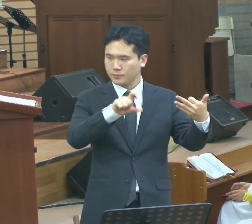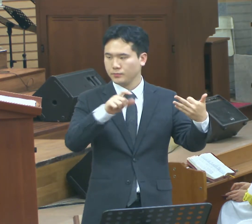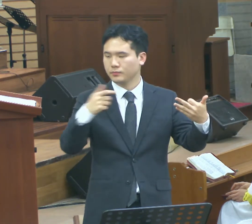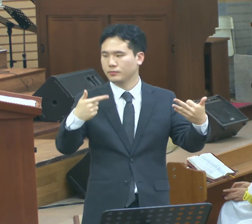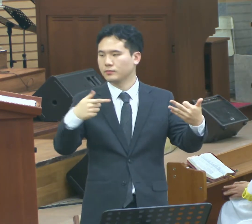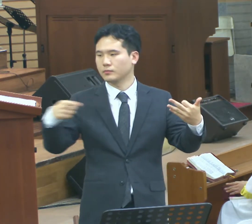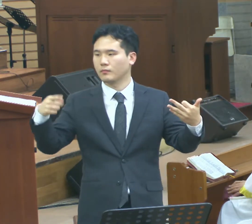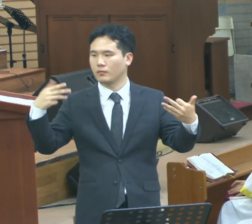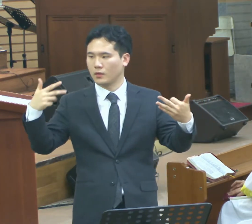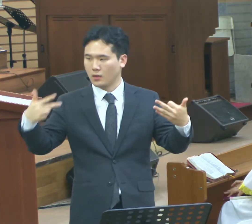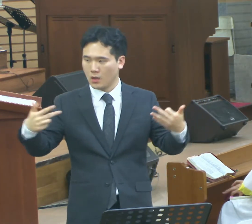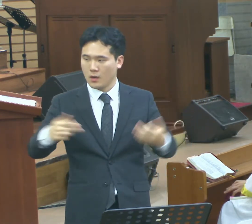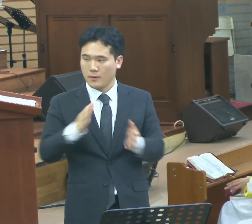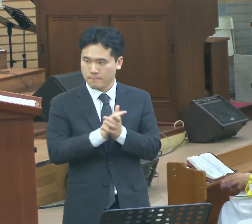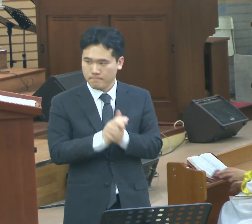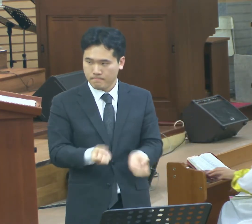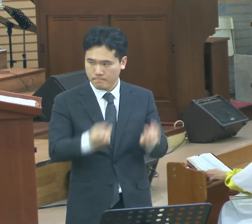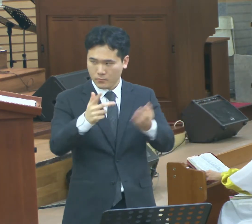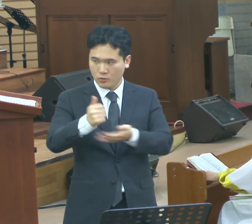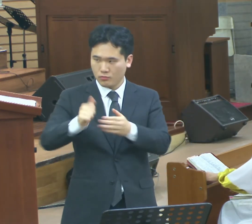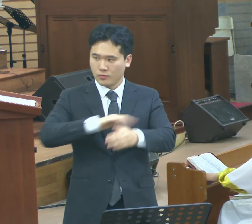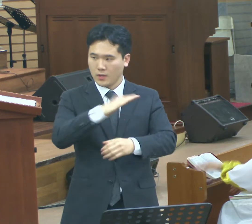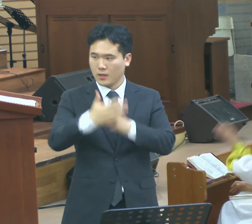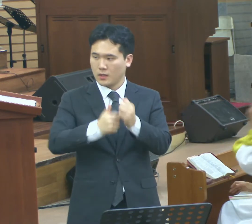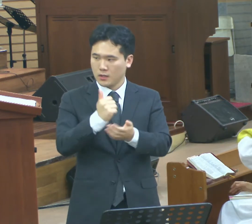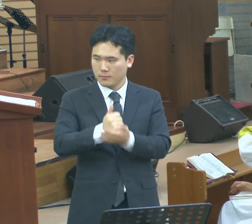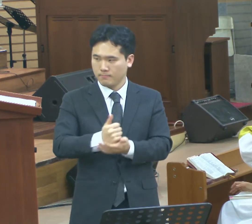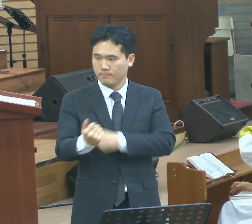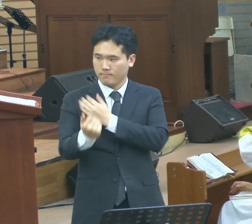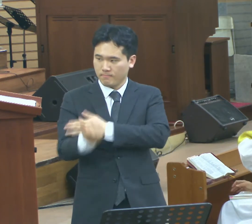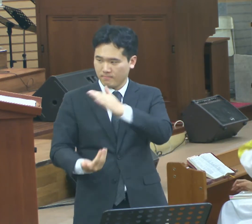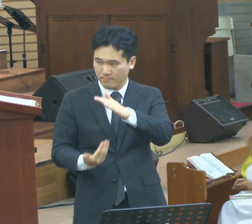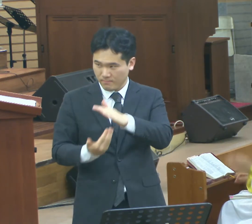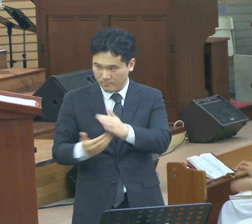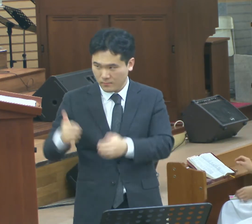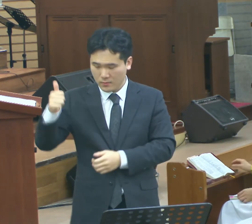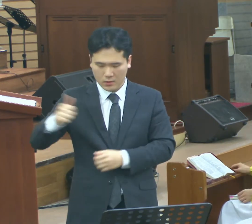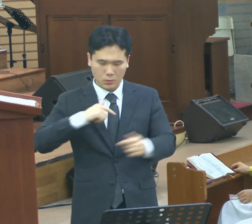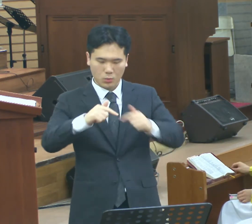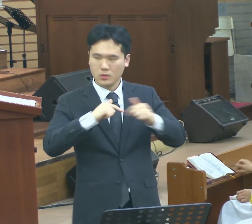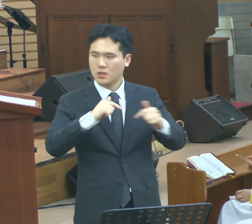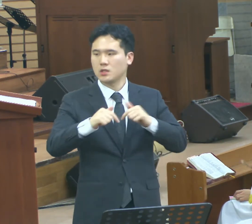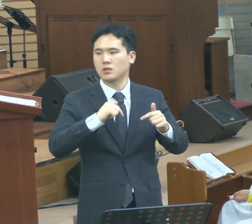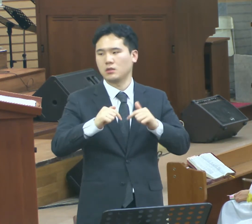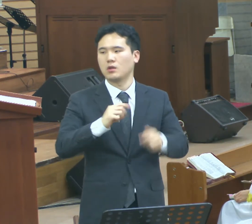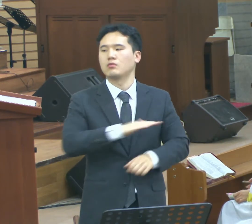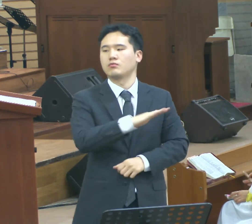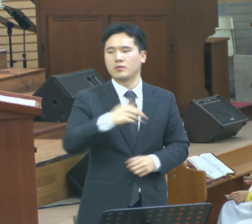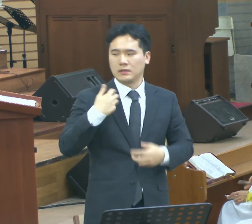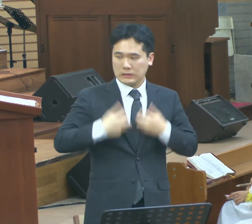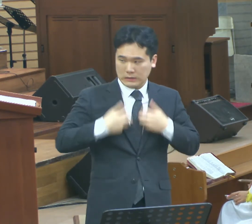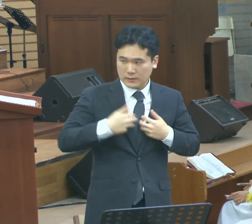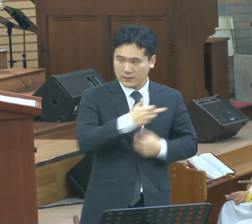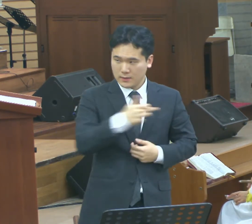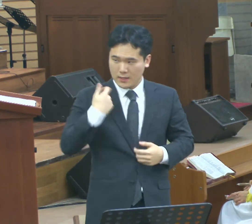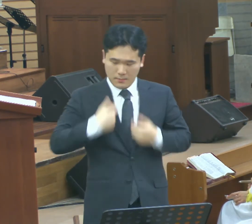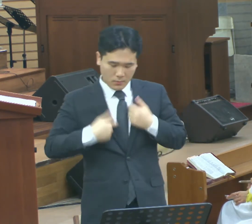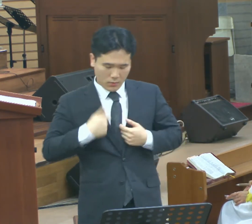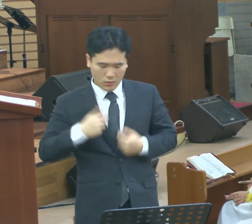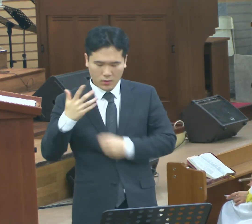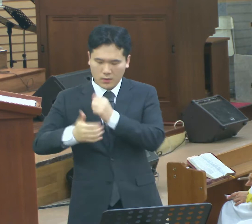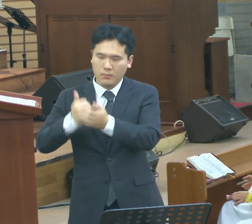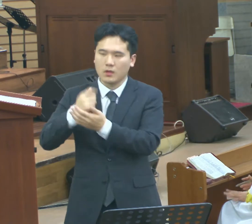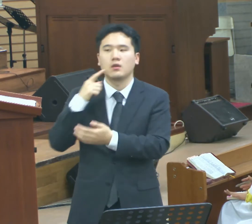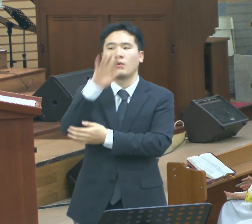곧 전능하신 이가 통치하시도다. 우리가 즐거워하고 크게 기뻐하며 그에게 영광을 돌리세.